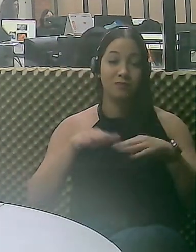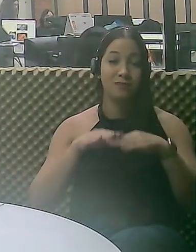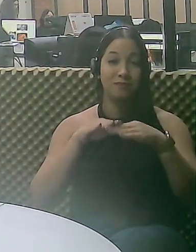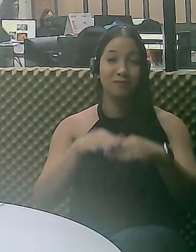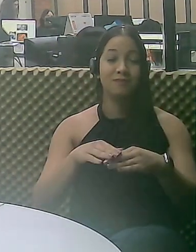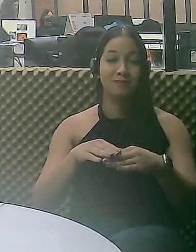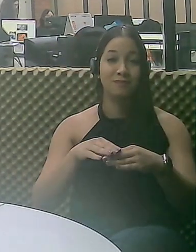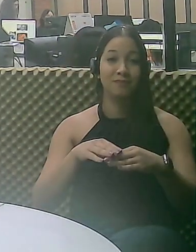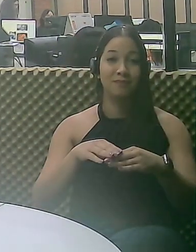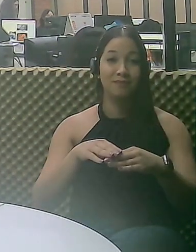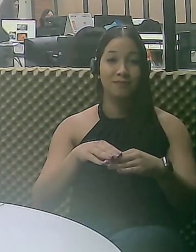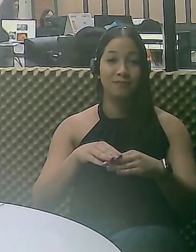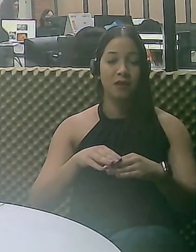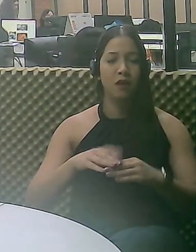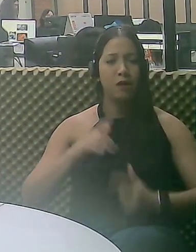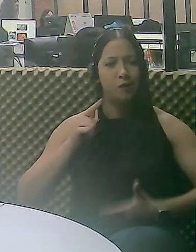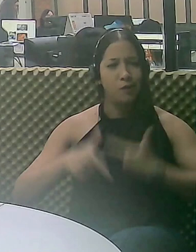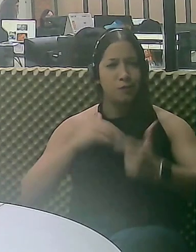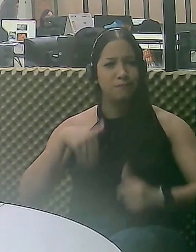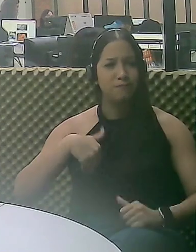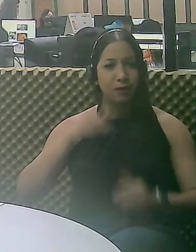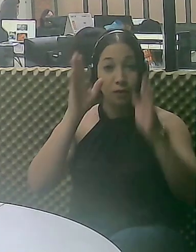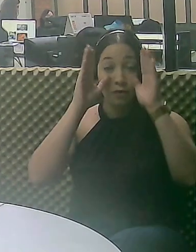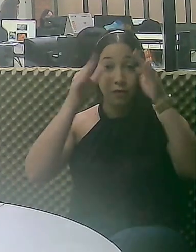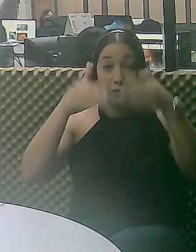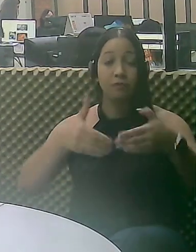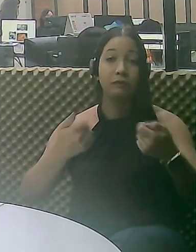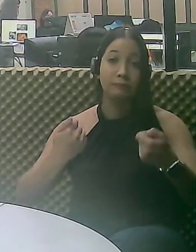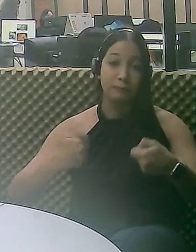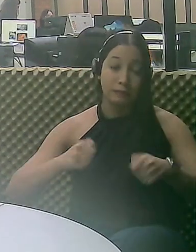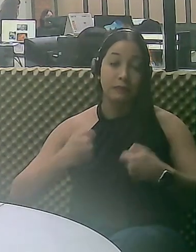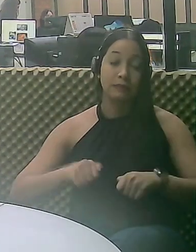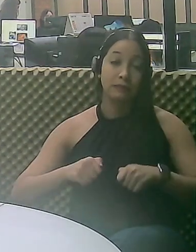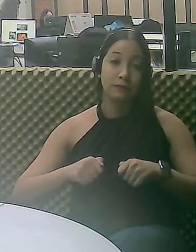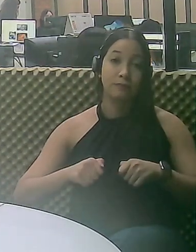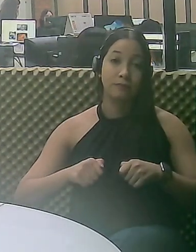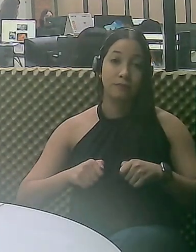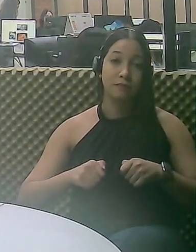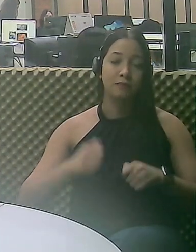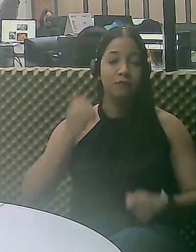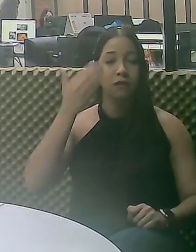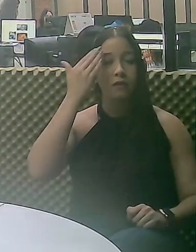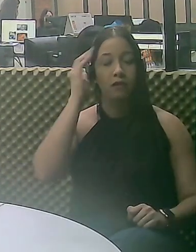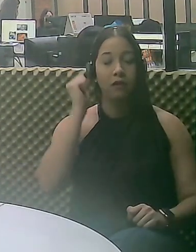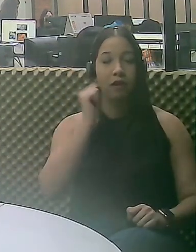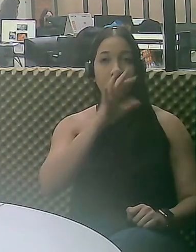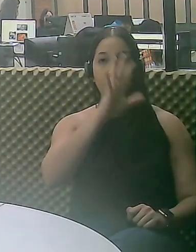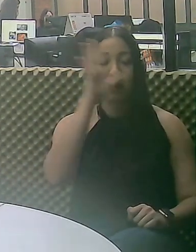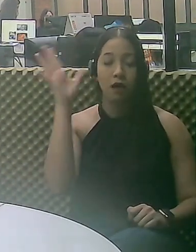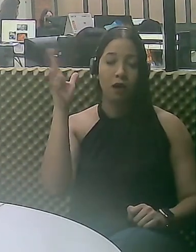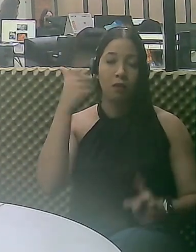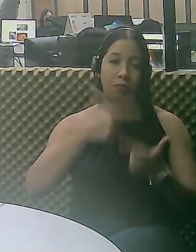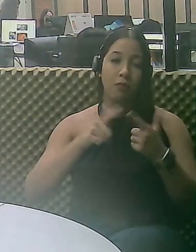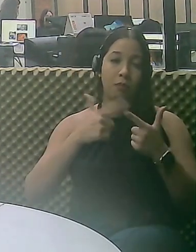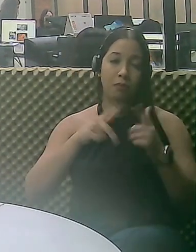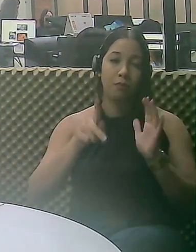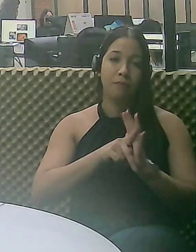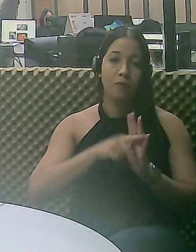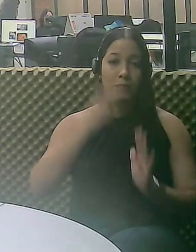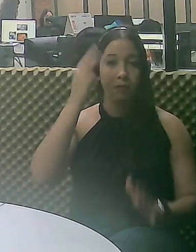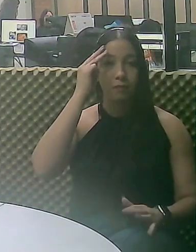abordados: como ter mais produtividade, foco no que precisa ser feito, compreendendo os transtornos mentais e técnicas